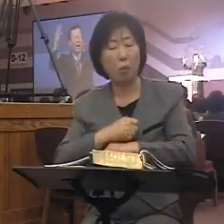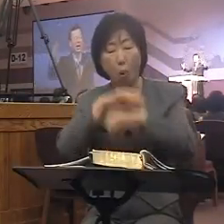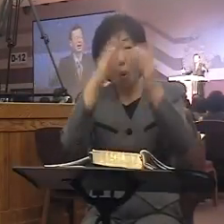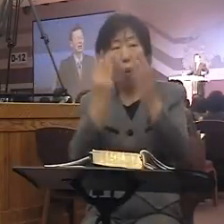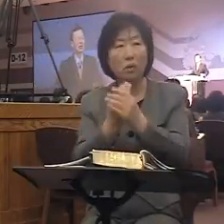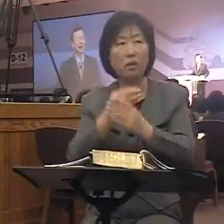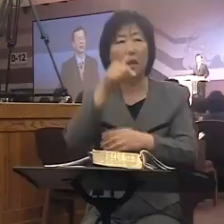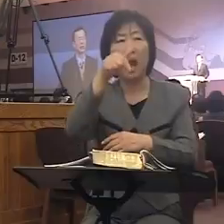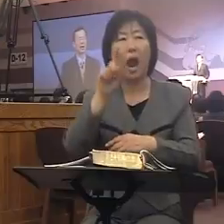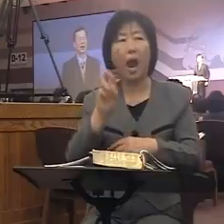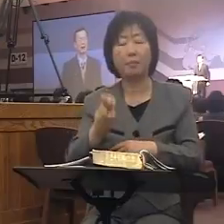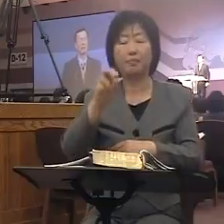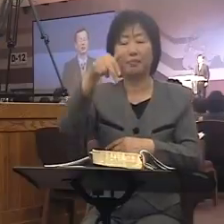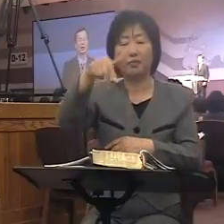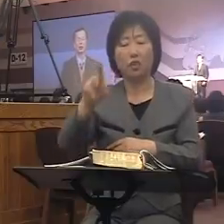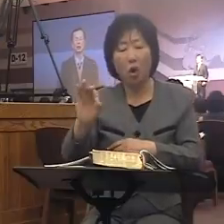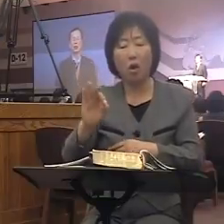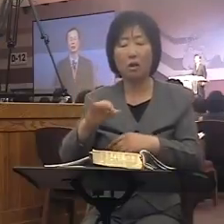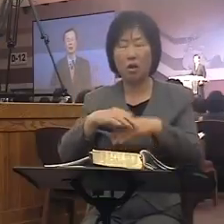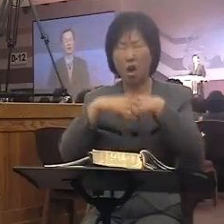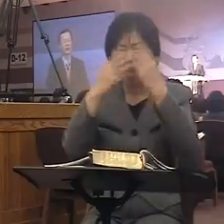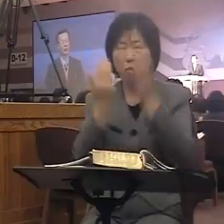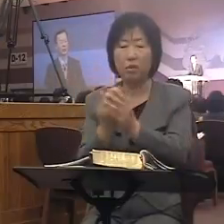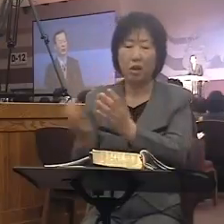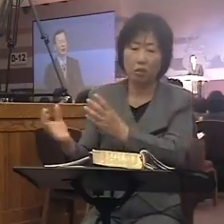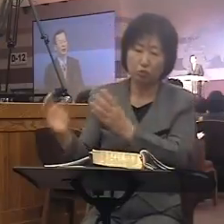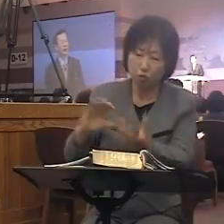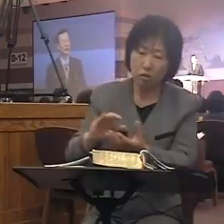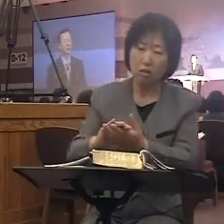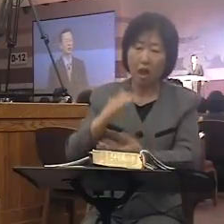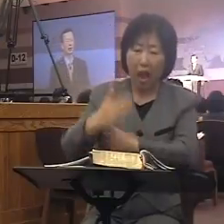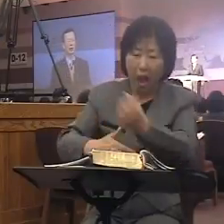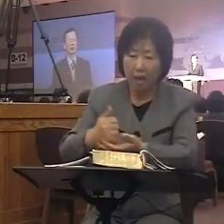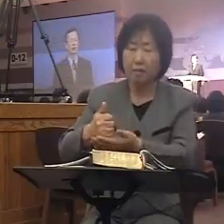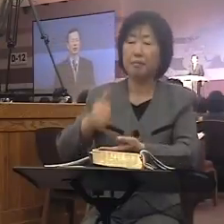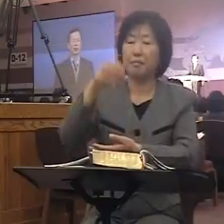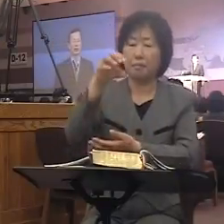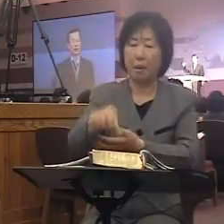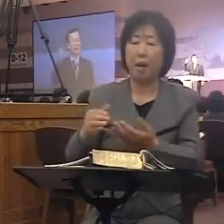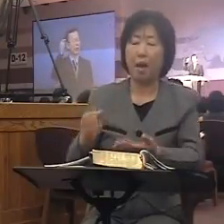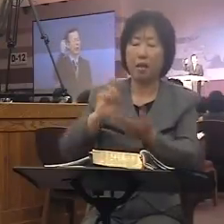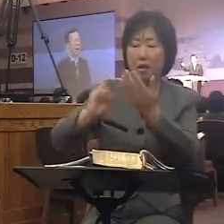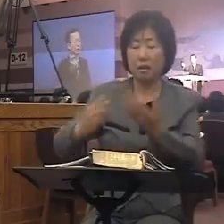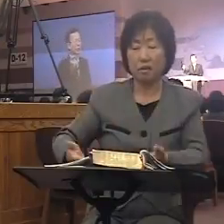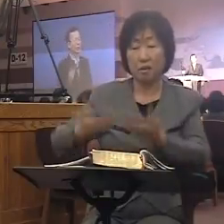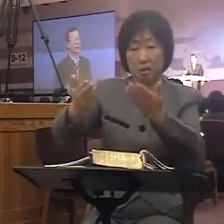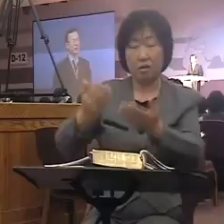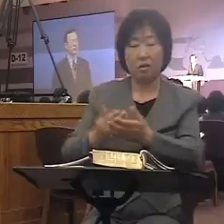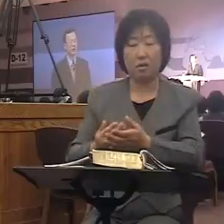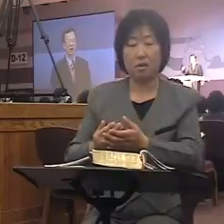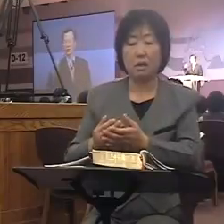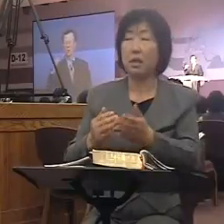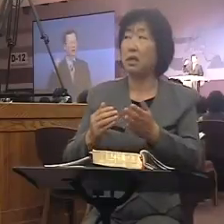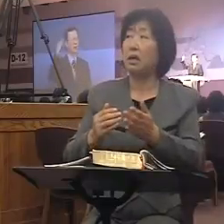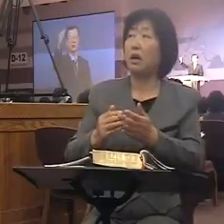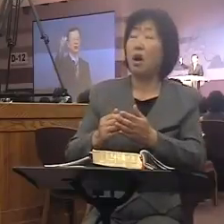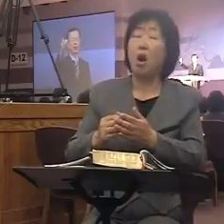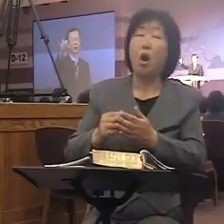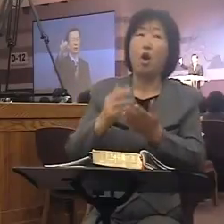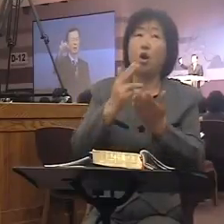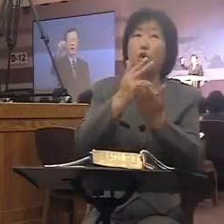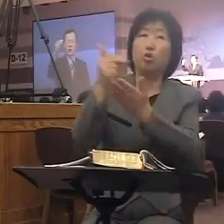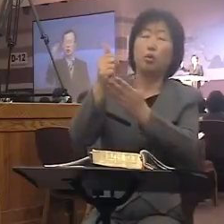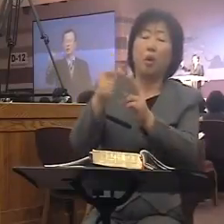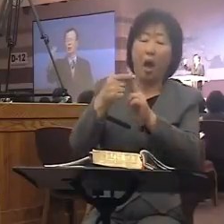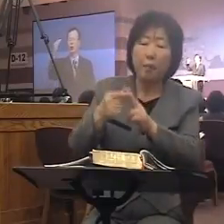감정을 다 쏟아서 하나님 앞에 찬양 드려도 모자를 터인데 그것으로 끝나는 것도 아니고 주님과 왕노릇하게 하시고 The best is